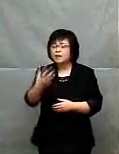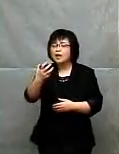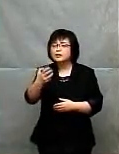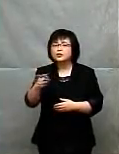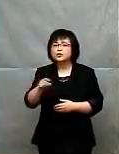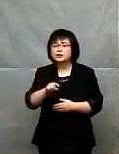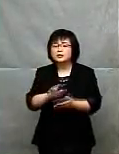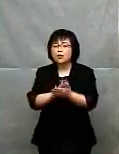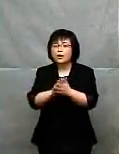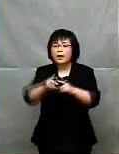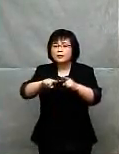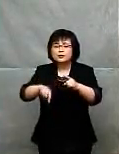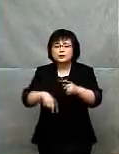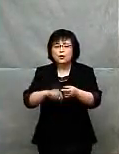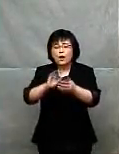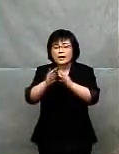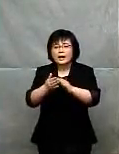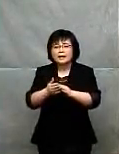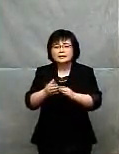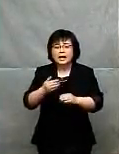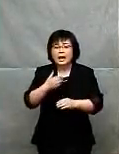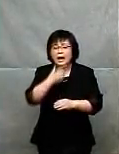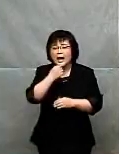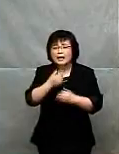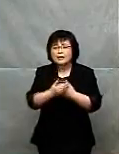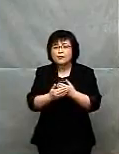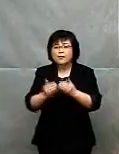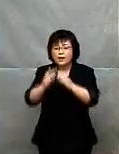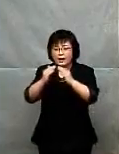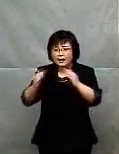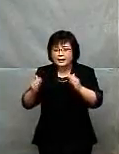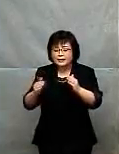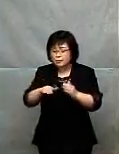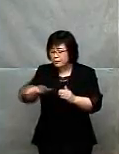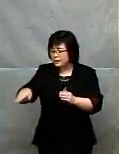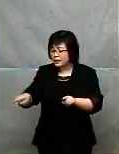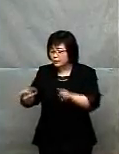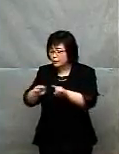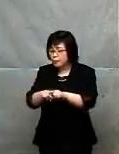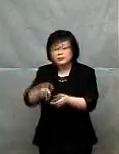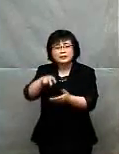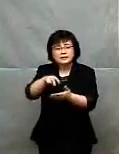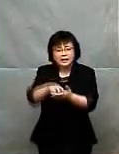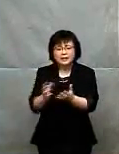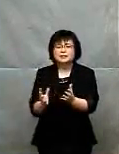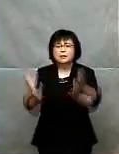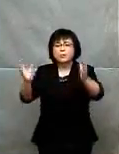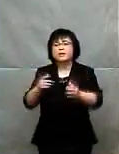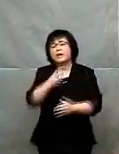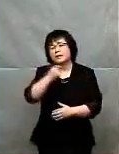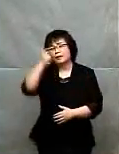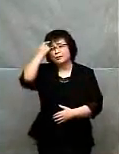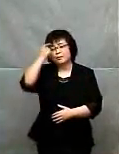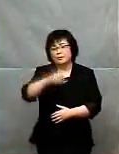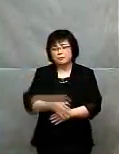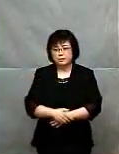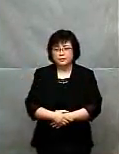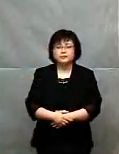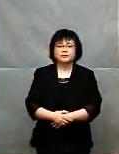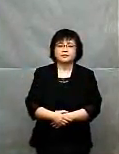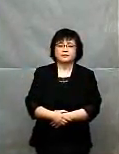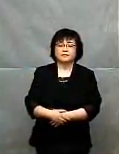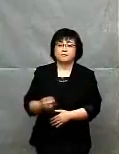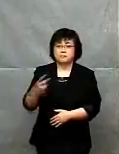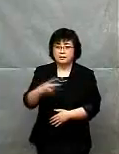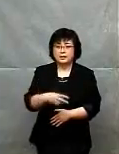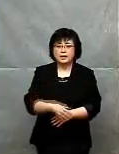の県庁花笠愛好会の皆さんとともに参加して祭りを盛り上げたいと思っています。